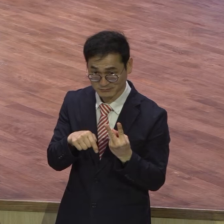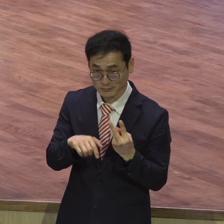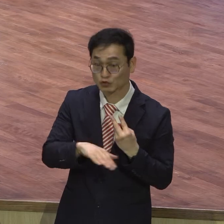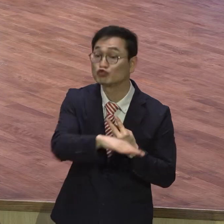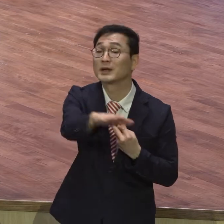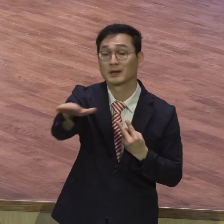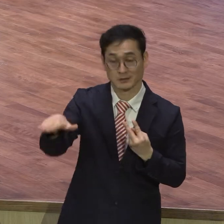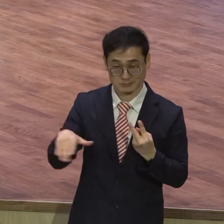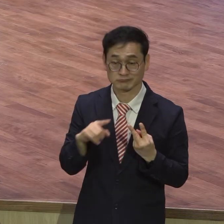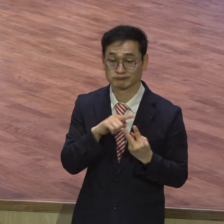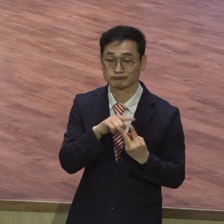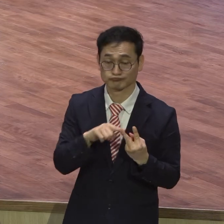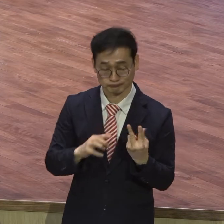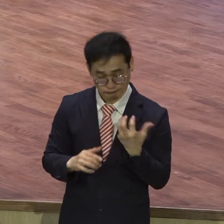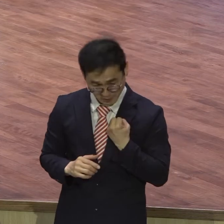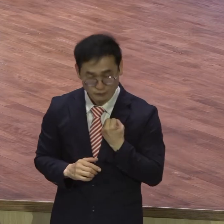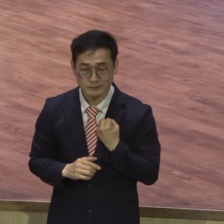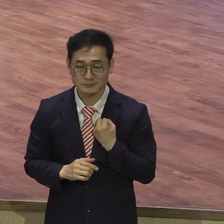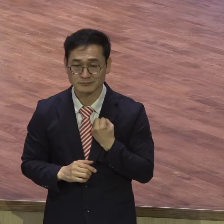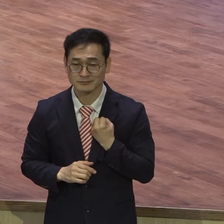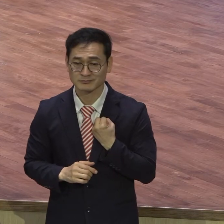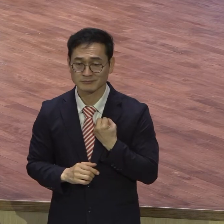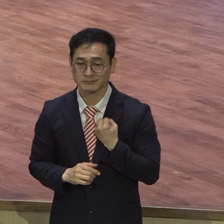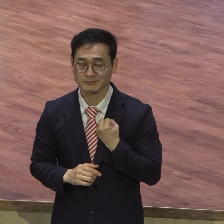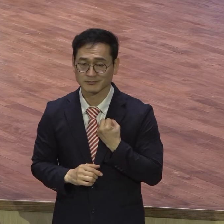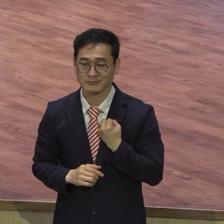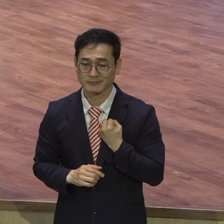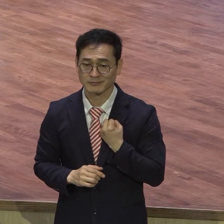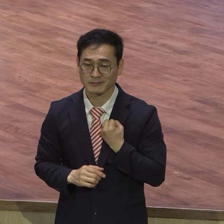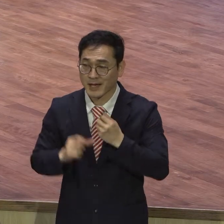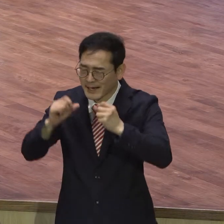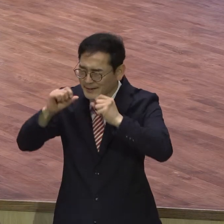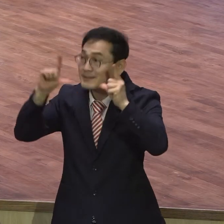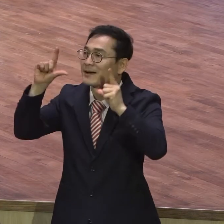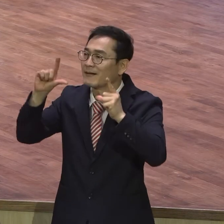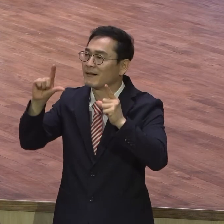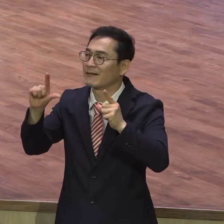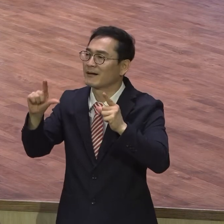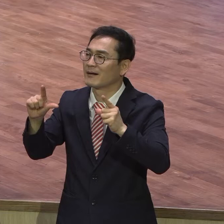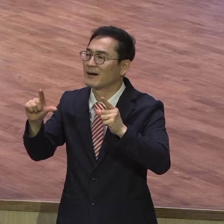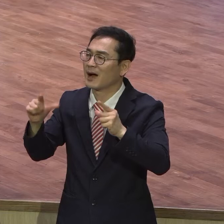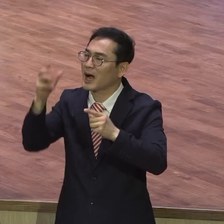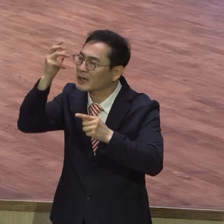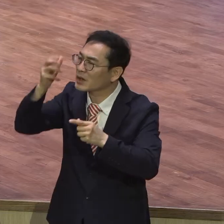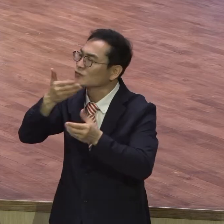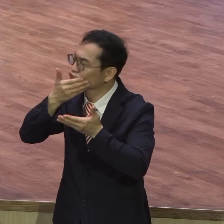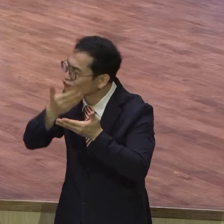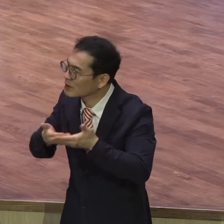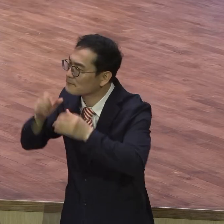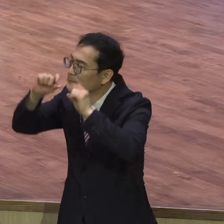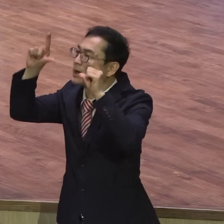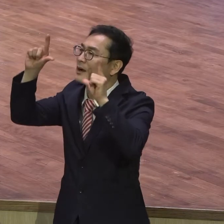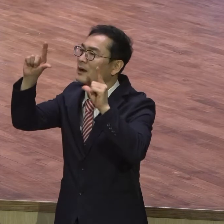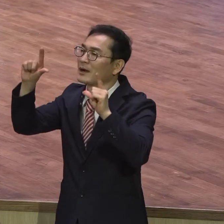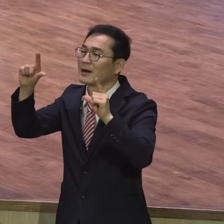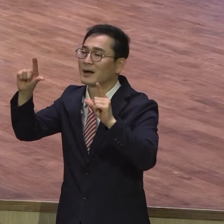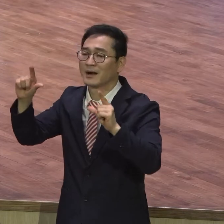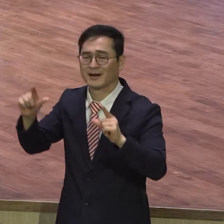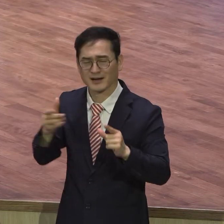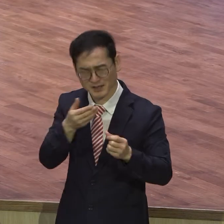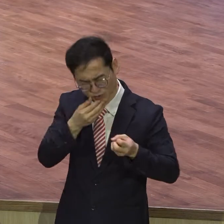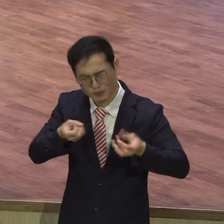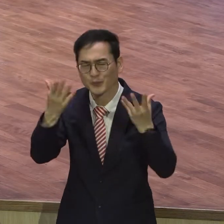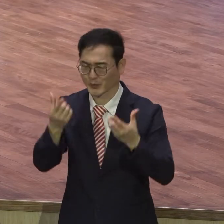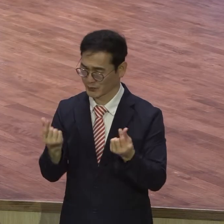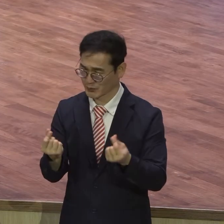그렇구나 깨닫는 이 축복 그렇기 때문에 여러분은 어떻게 됩니까 더더욱 영혼